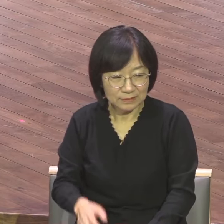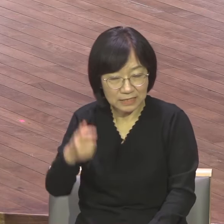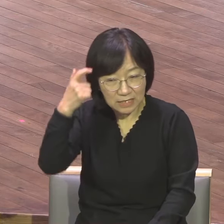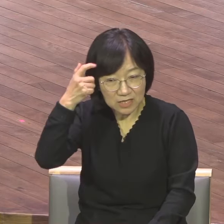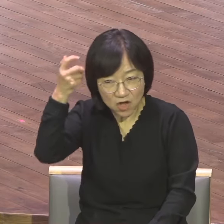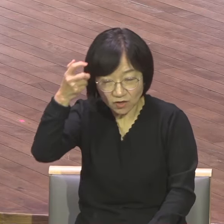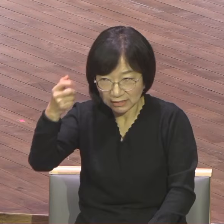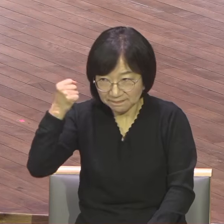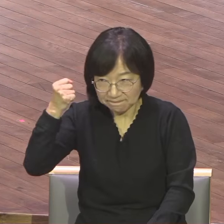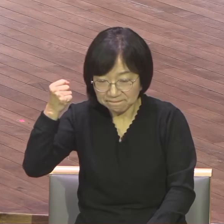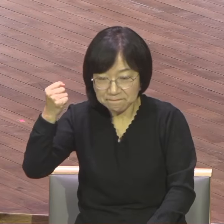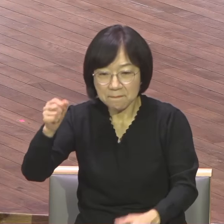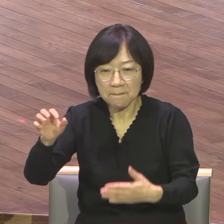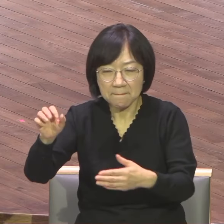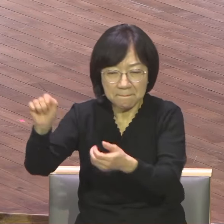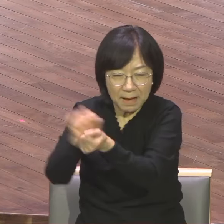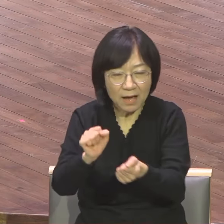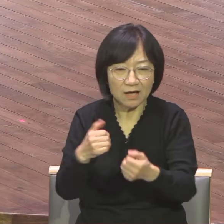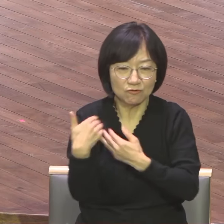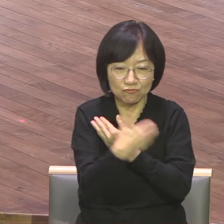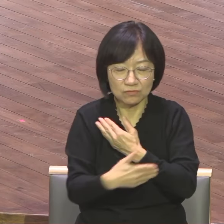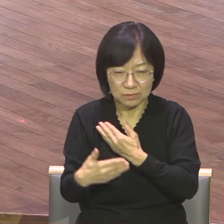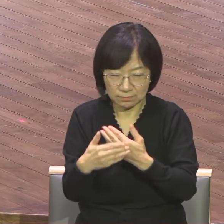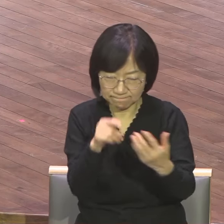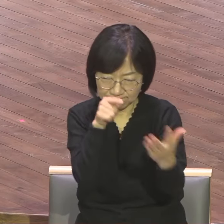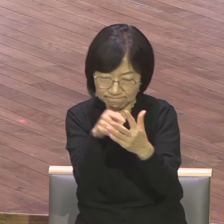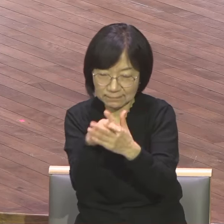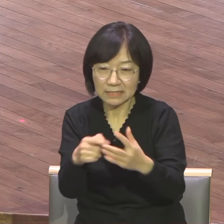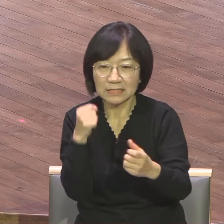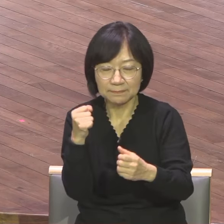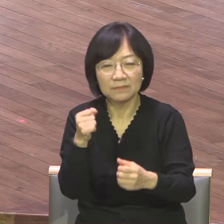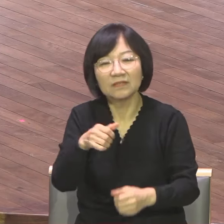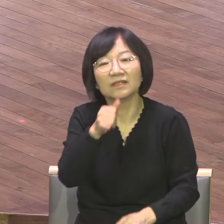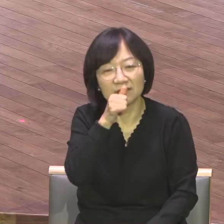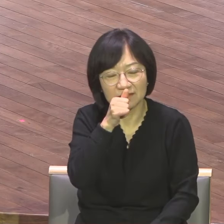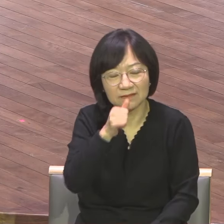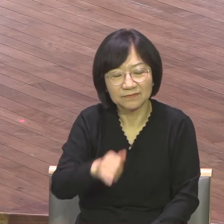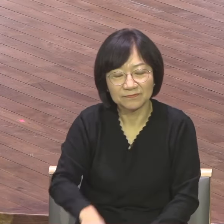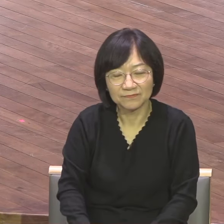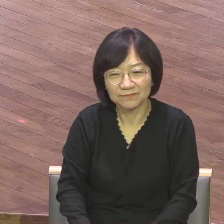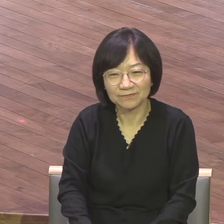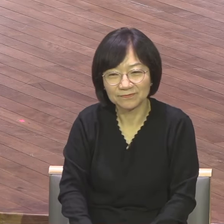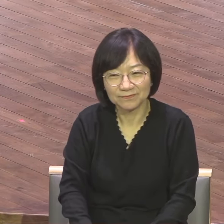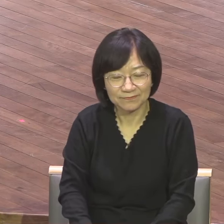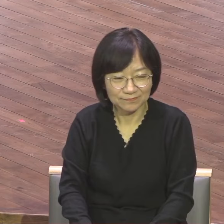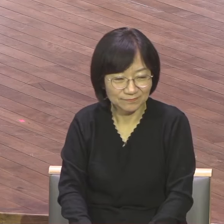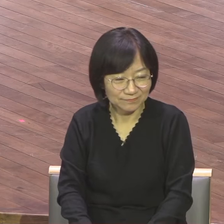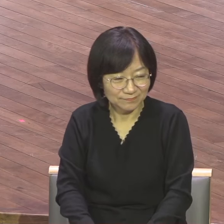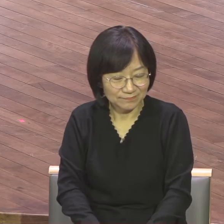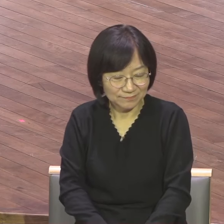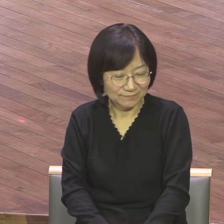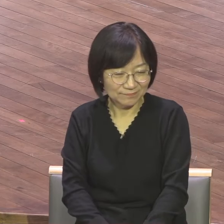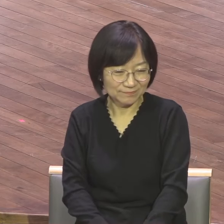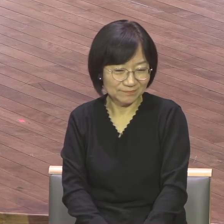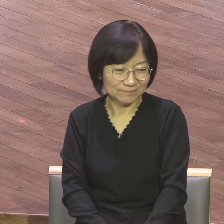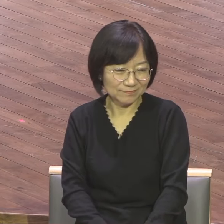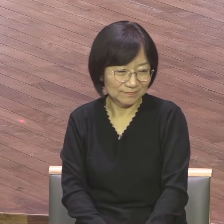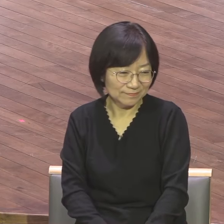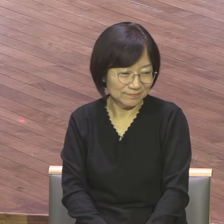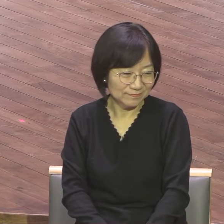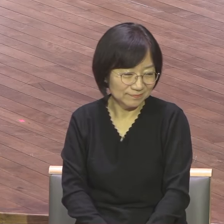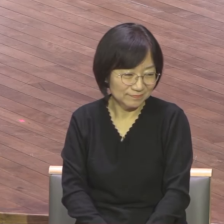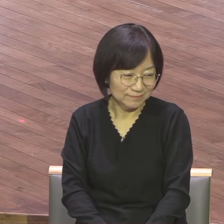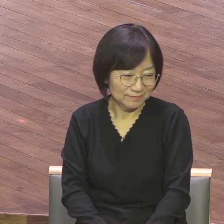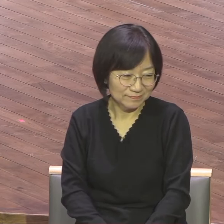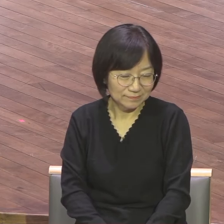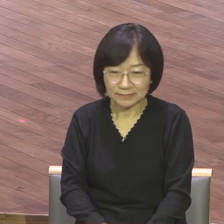그냥 딱 만나 5분이면 10분이면 다 파악된다니까요. 어떻게 이론으로 설명합니까 그거를. 어떻게 설명해요. 이 사람이